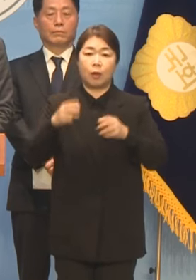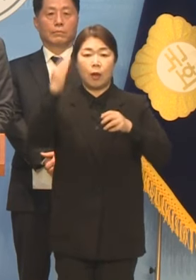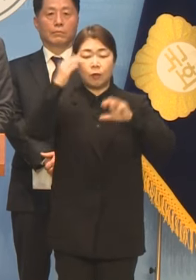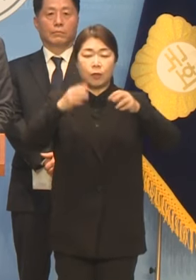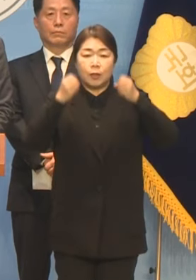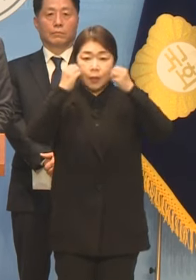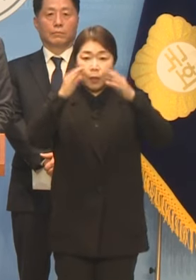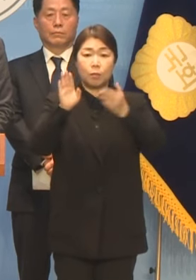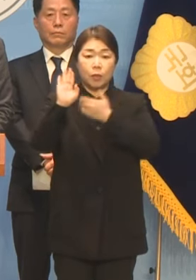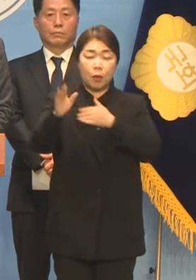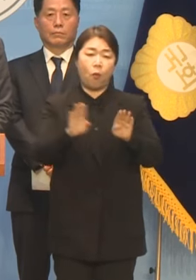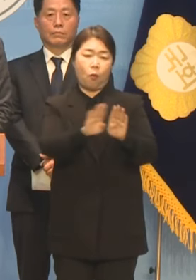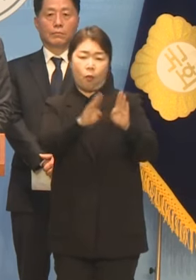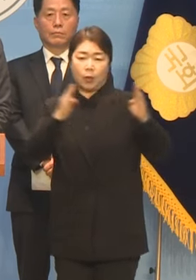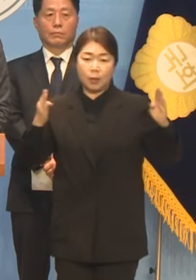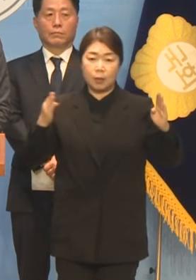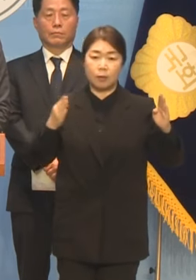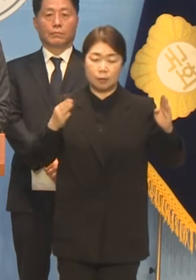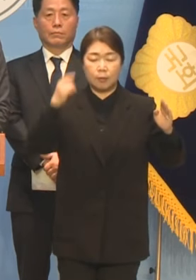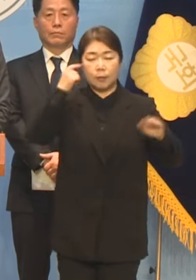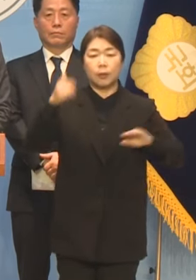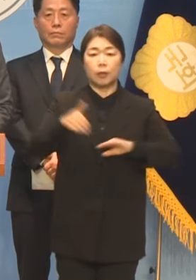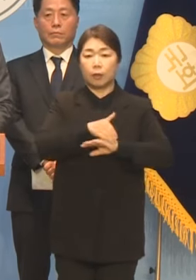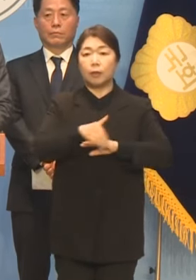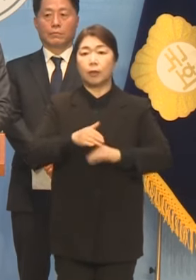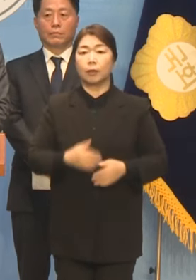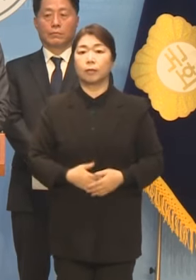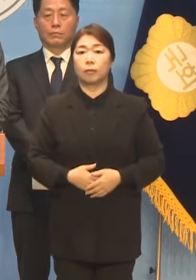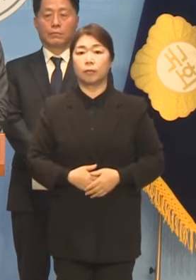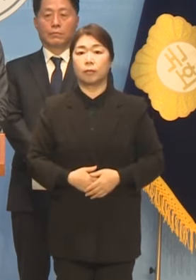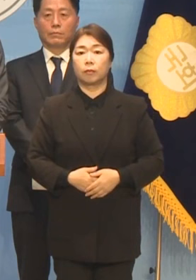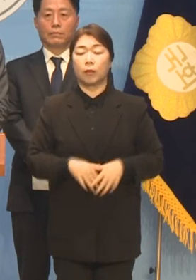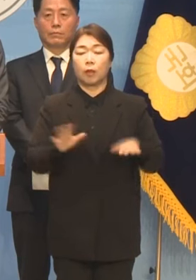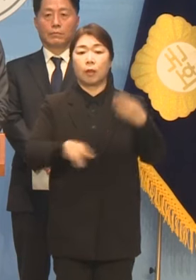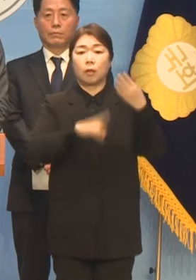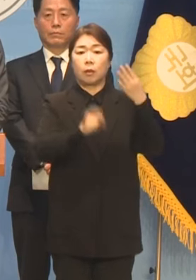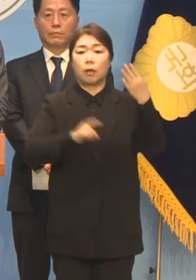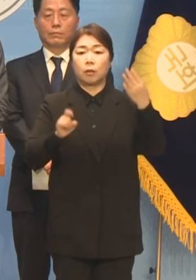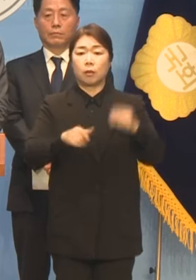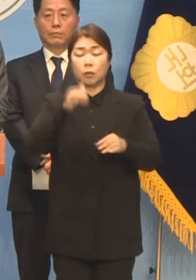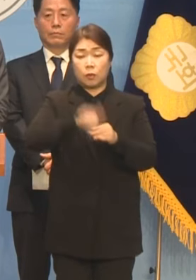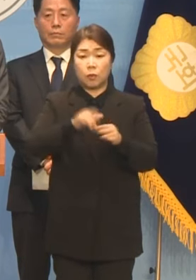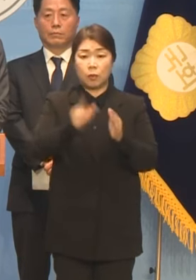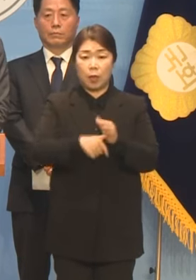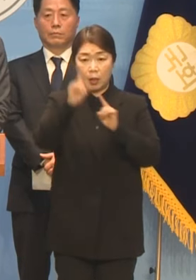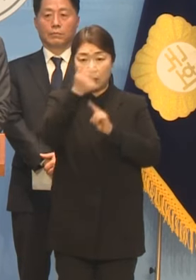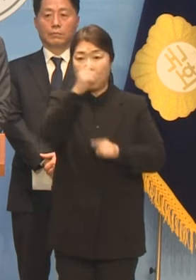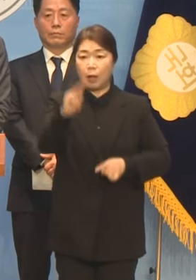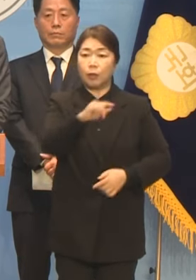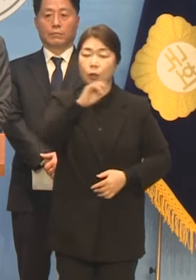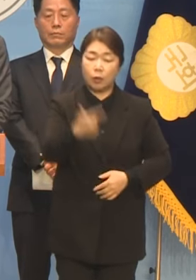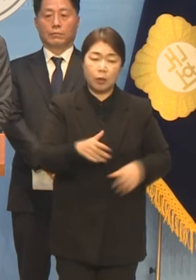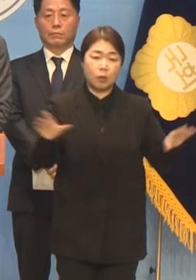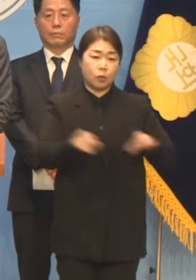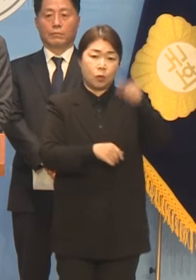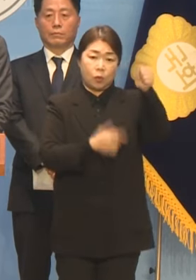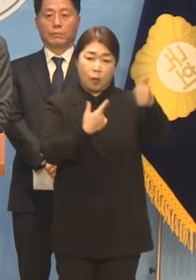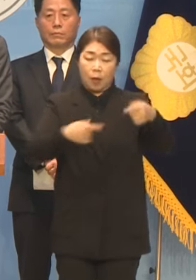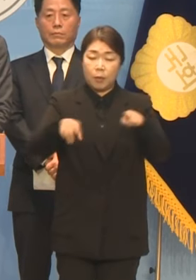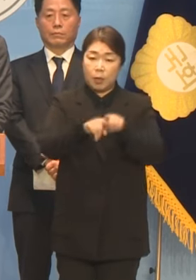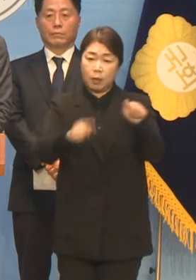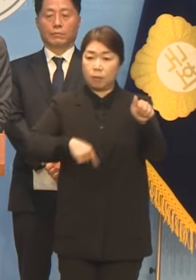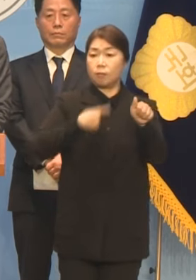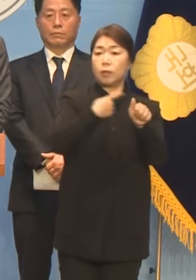미래를 활짝 열어가겠습니다 이번 410 총선에 학연 전 총리와 함께하는 새로운